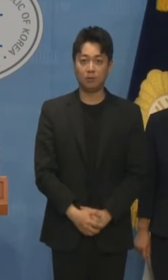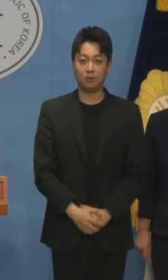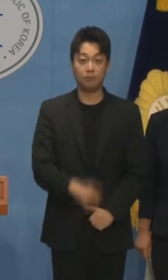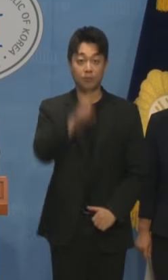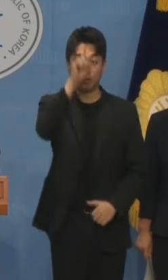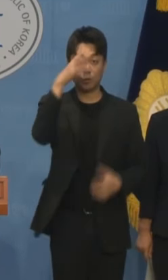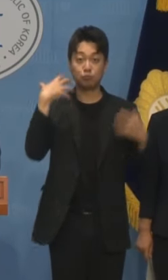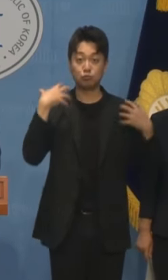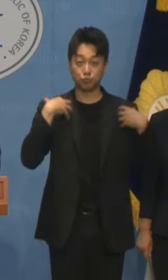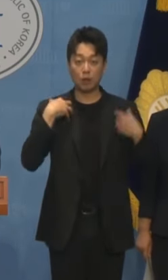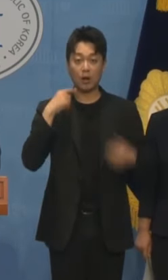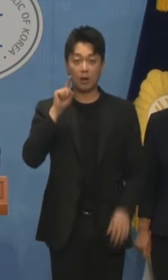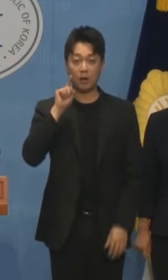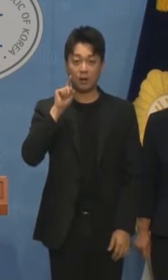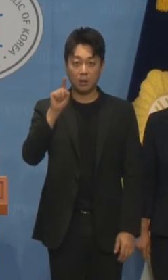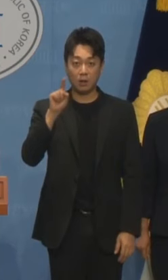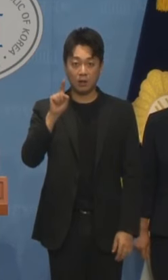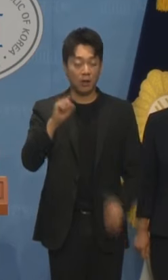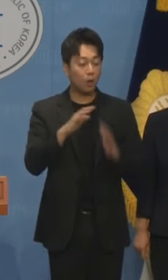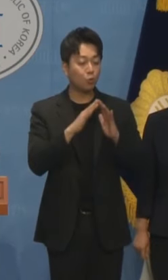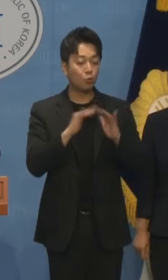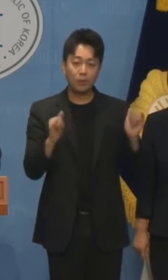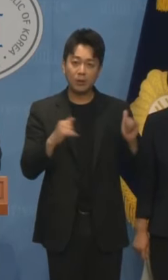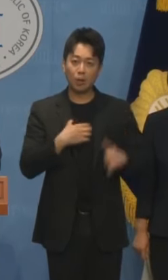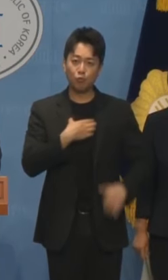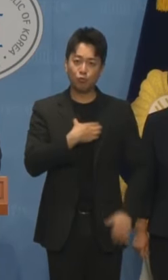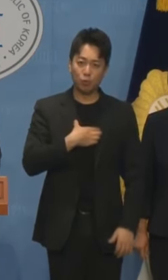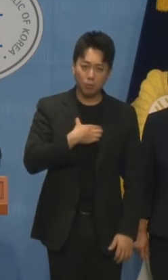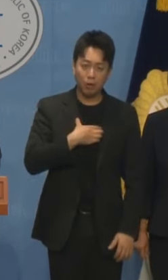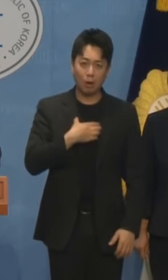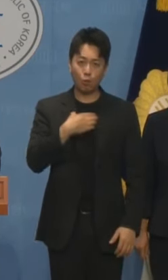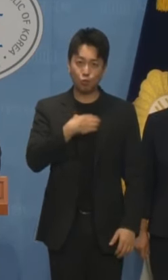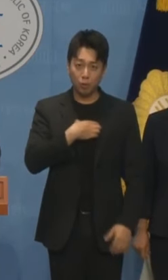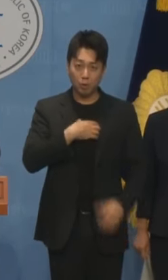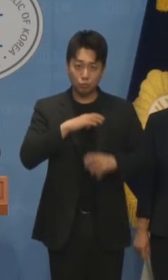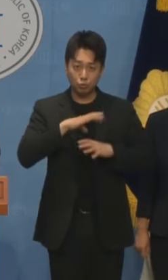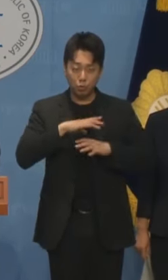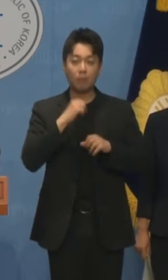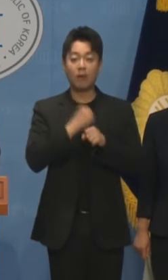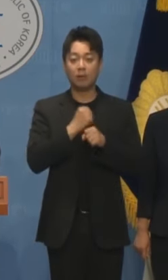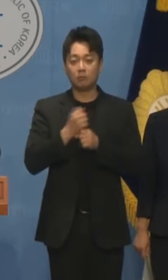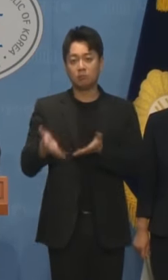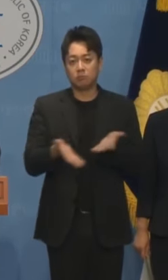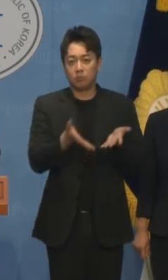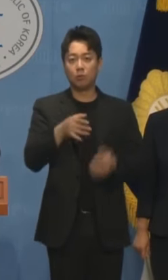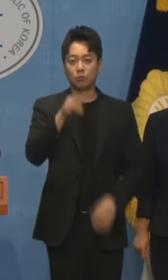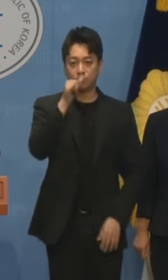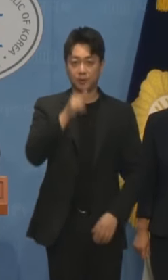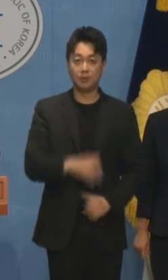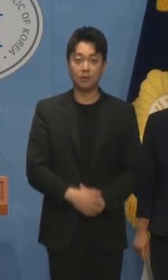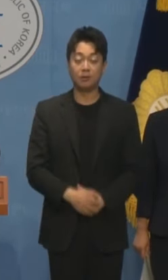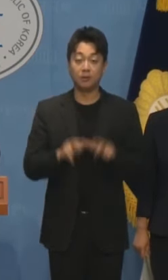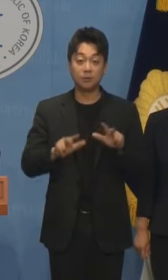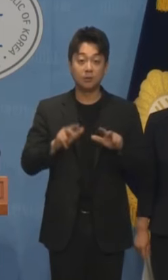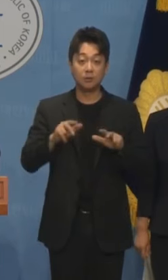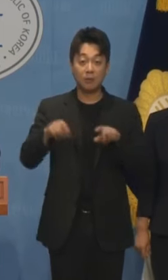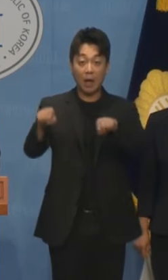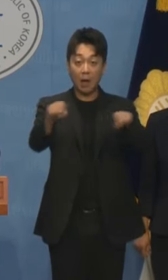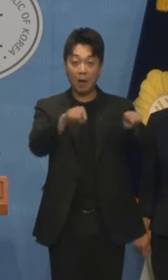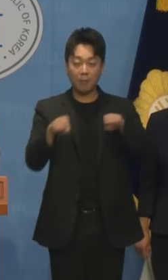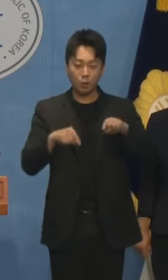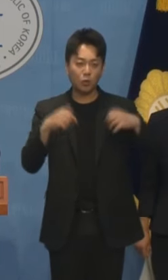반기가 국민들을 전쟁 위업으로 몰아넣고 있습니다 한반도는 정전 상태입니다